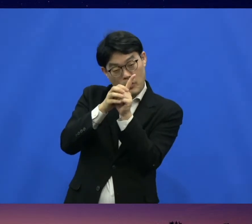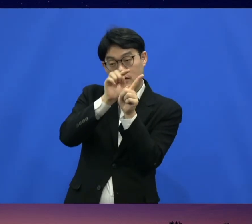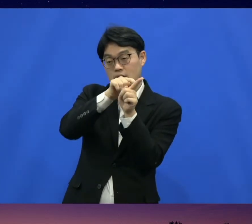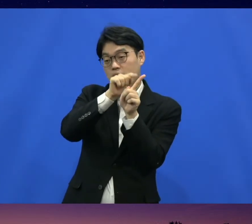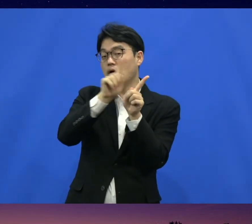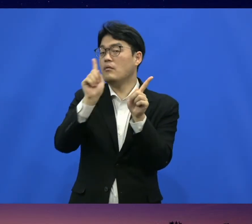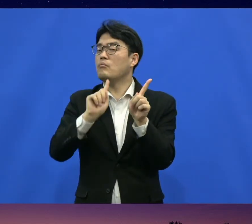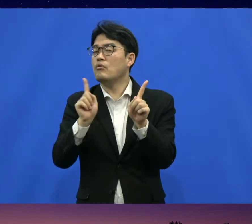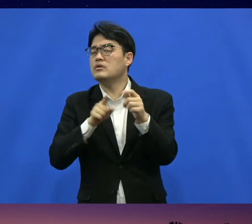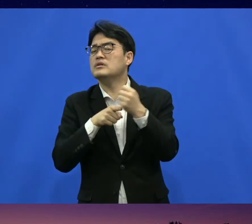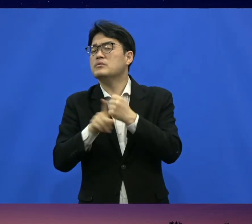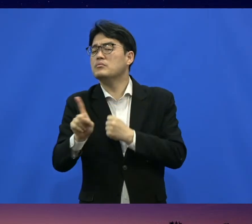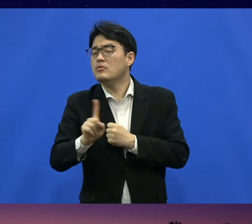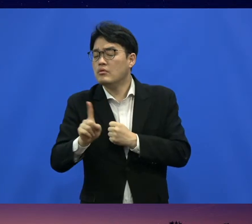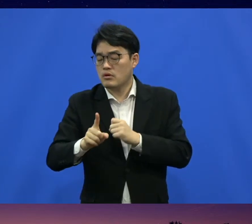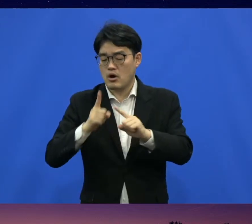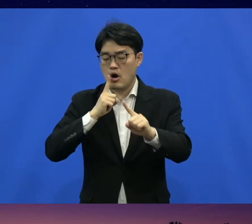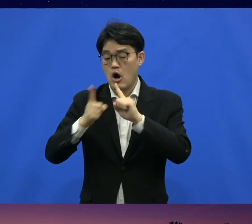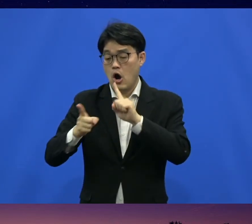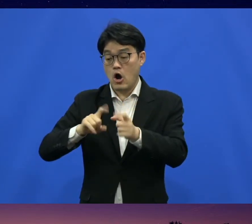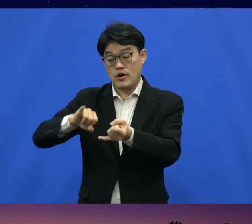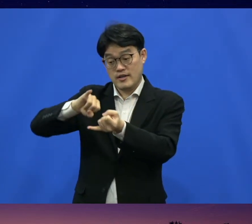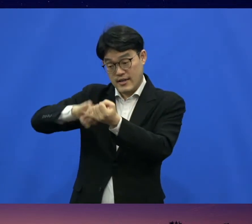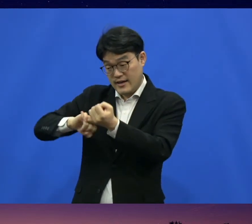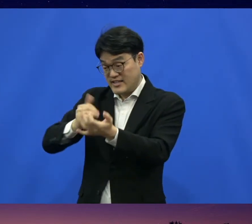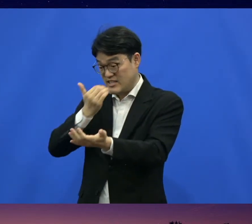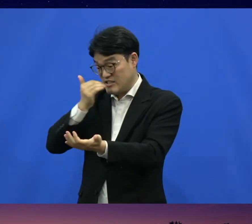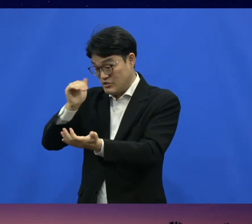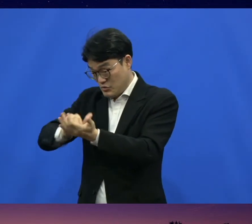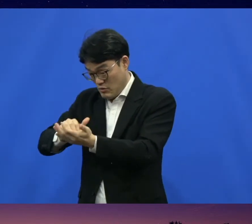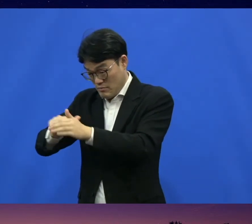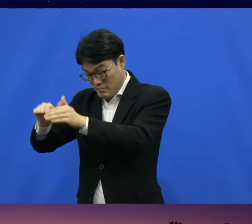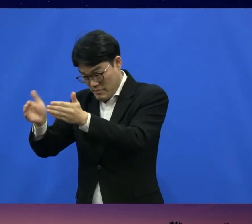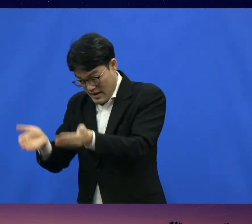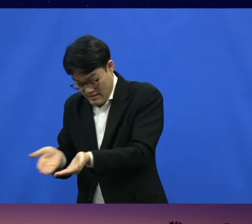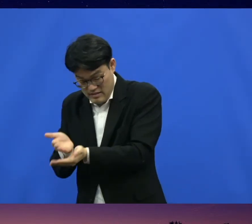것들이 그 하나님의 백성들과 함께 하시는 하나님.